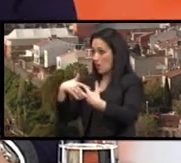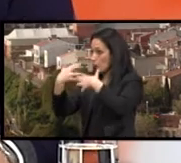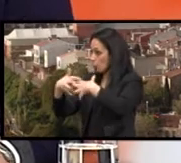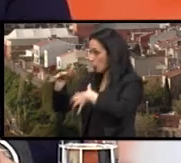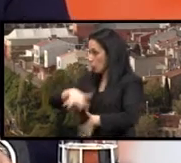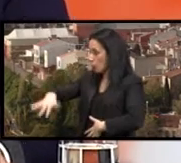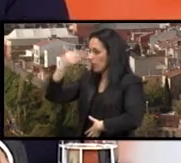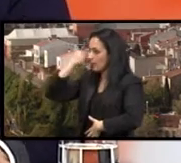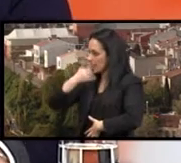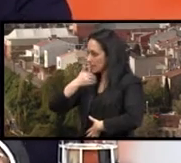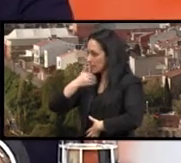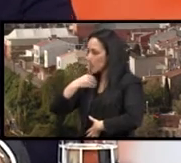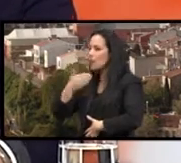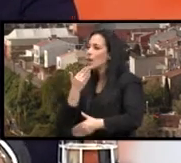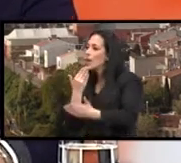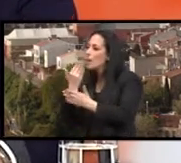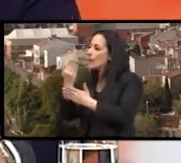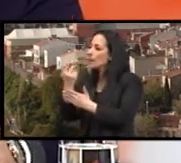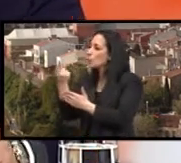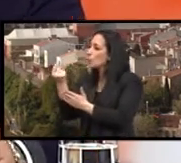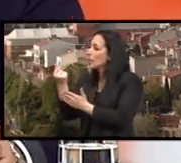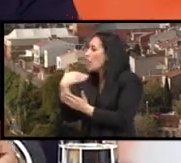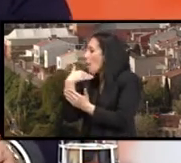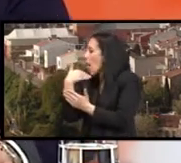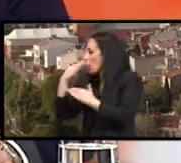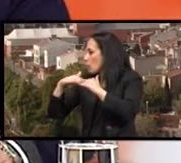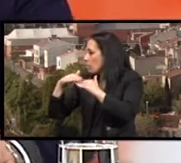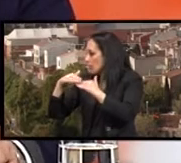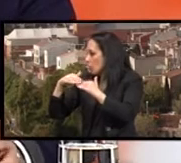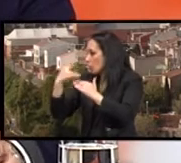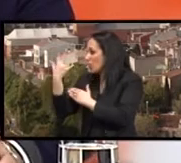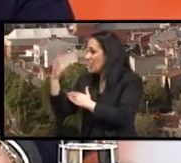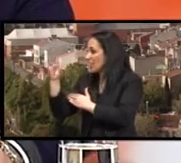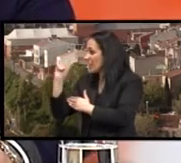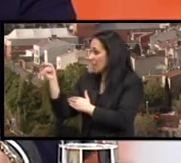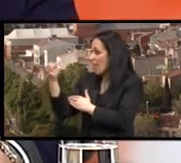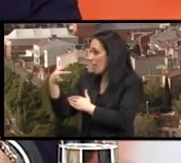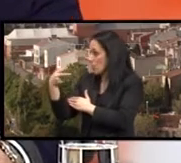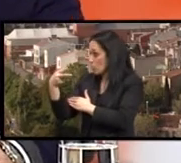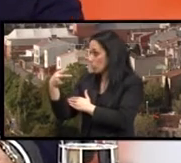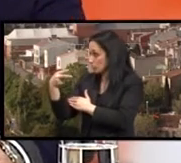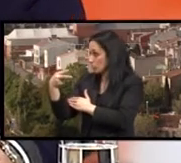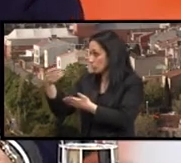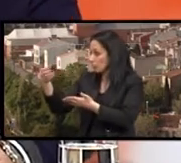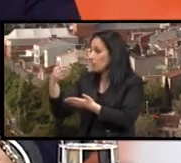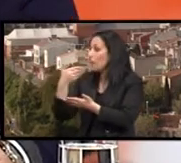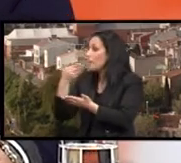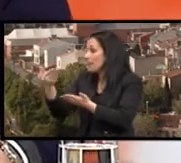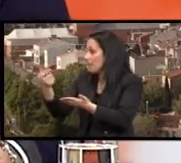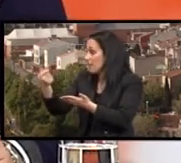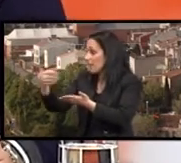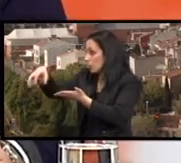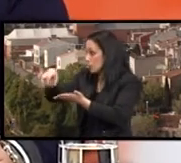demanem un petit donatiu i la persona que fa aquest donatiu, de quan és el donatiu? De 30 euros, 30 euros. Rotularem el seu nom en